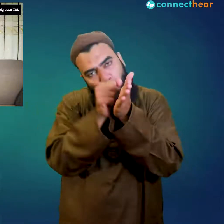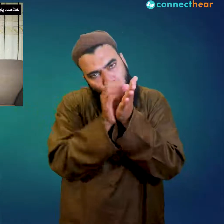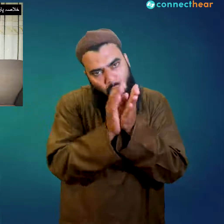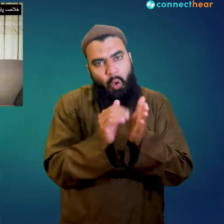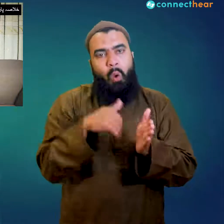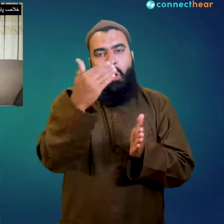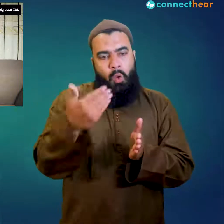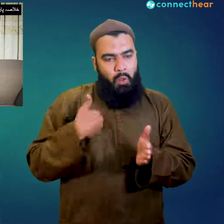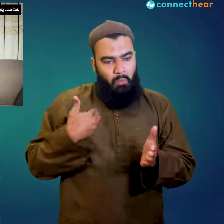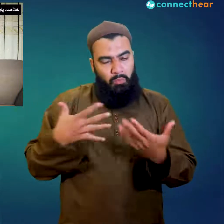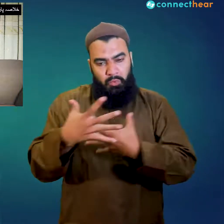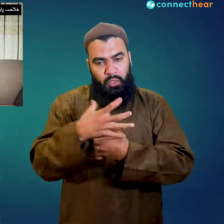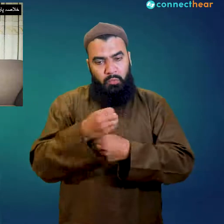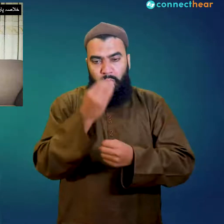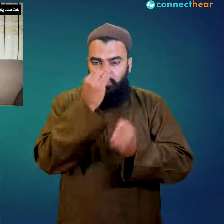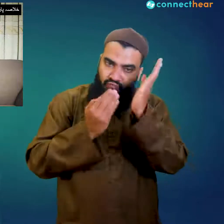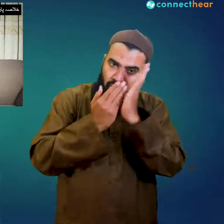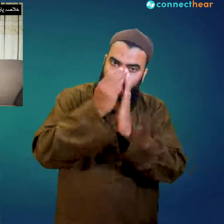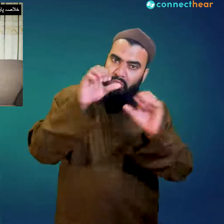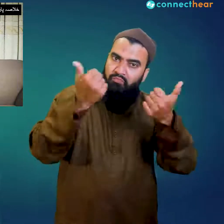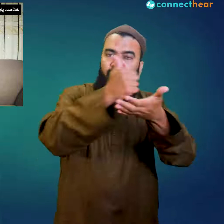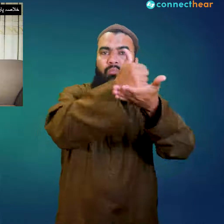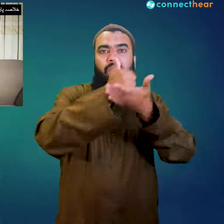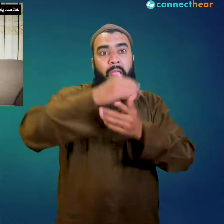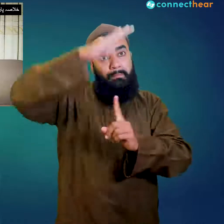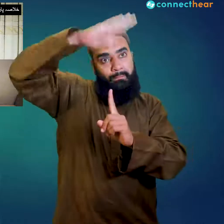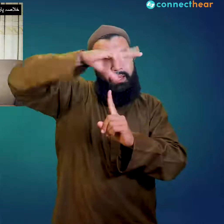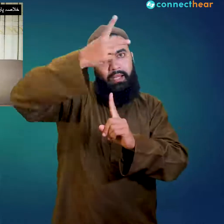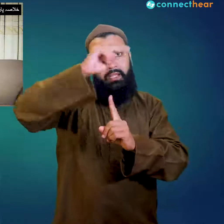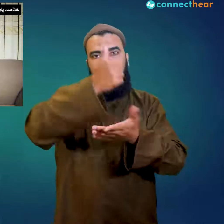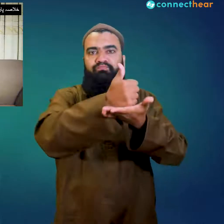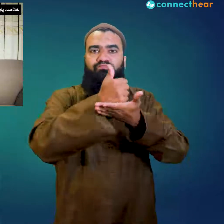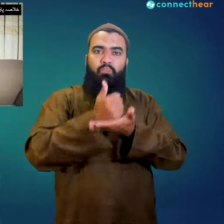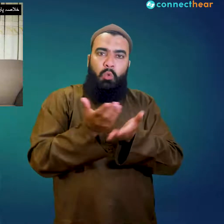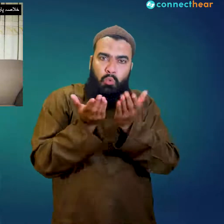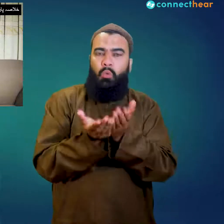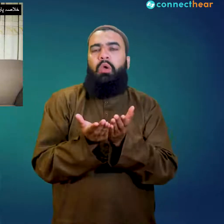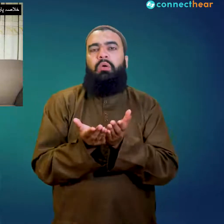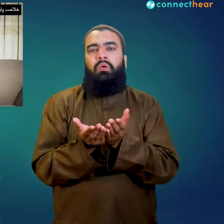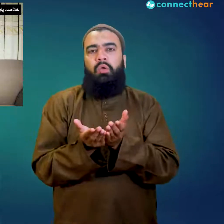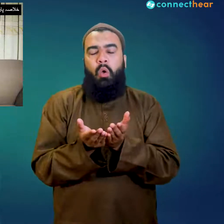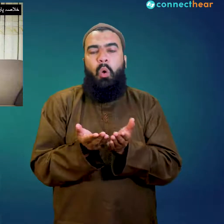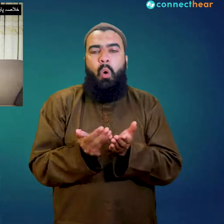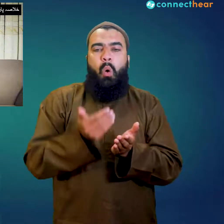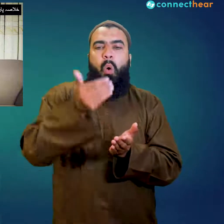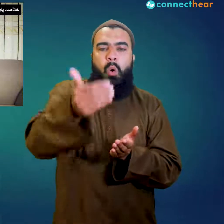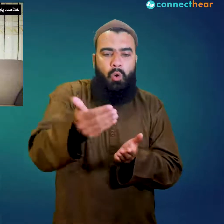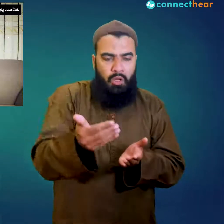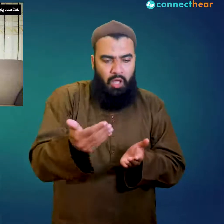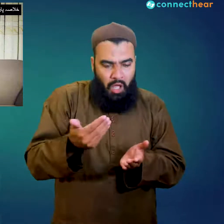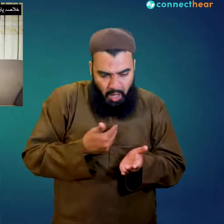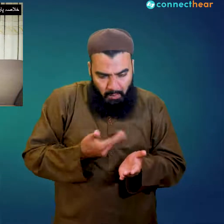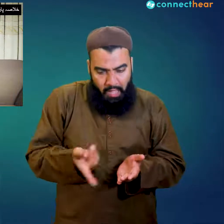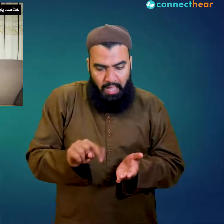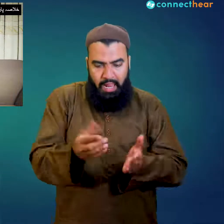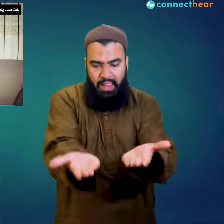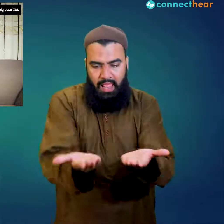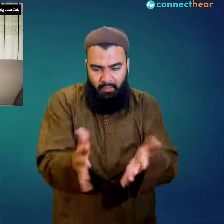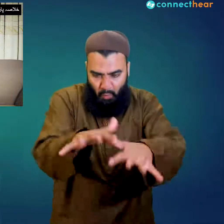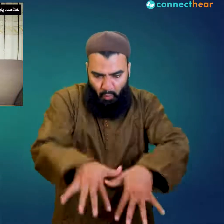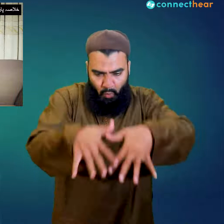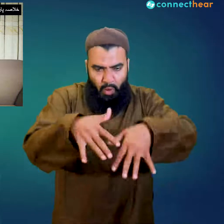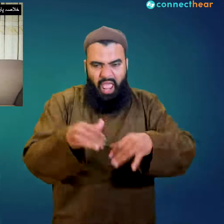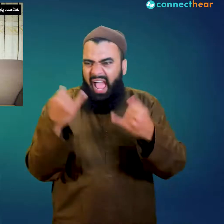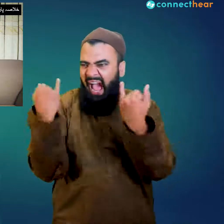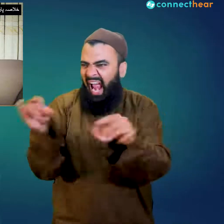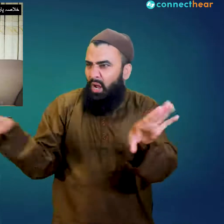ہماری مغفرت فرما، ہم پر رحم فرما، اور ہماری موت اور ہمارا حشر نیک لوگوں کے ساتھ فرما۔ اور یہ دعا